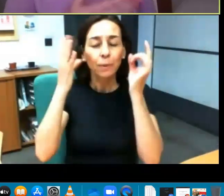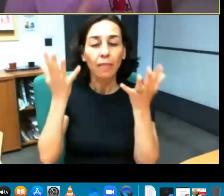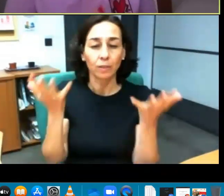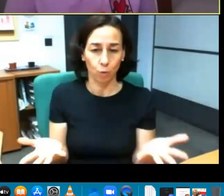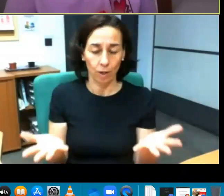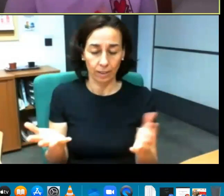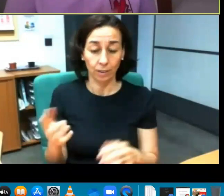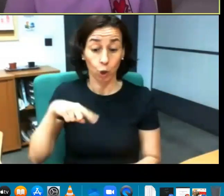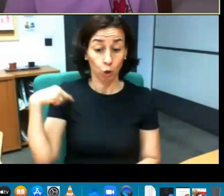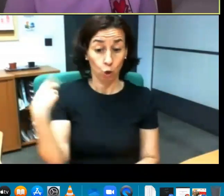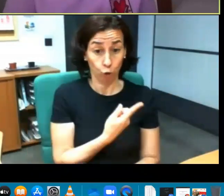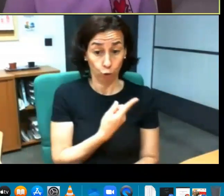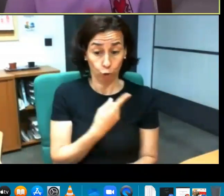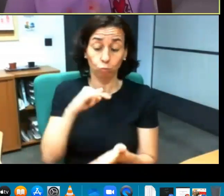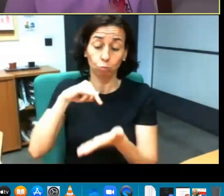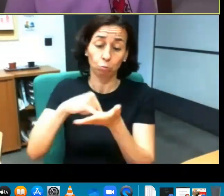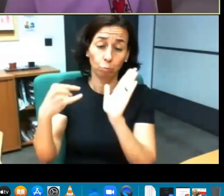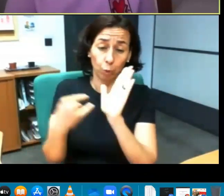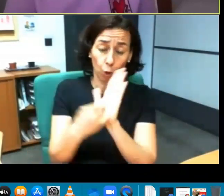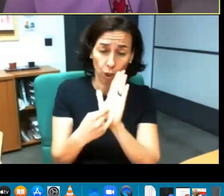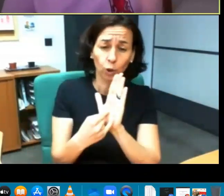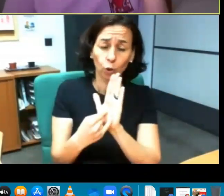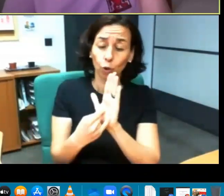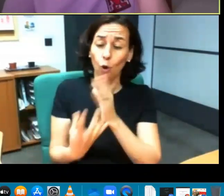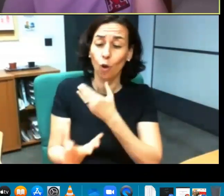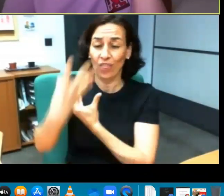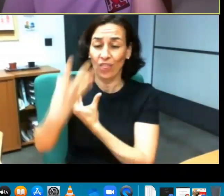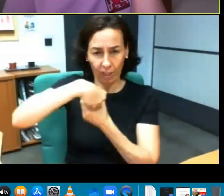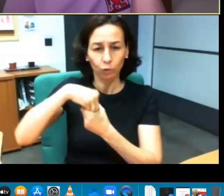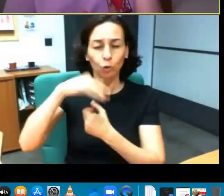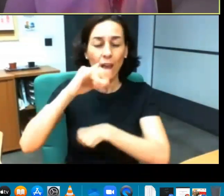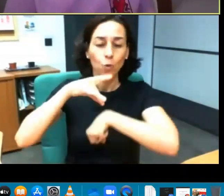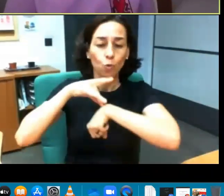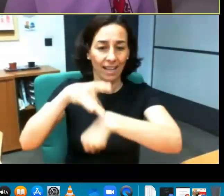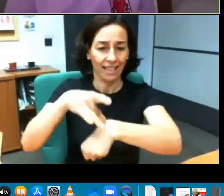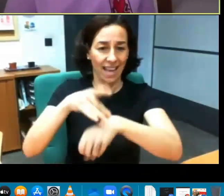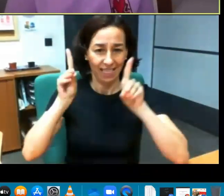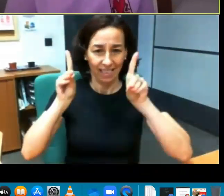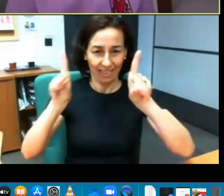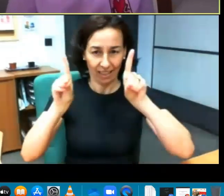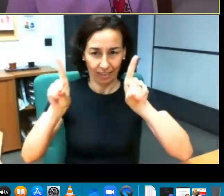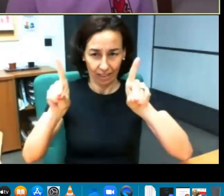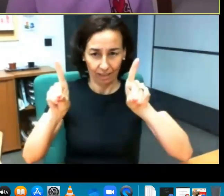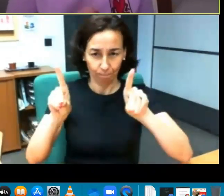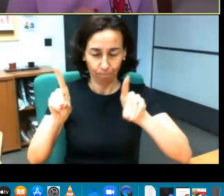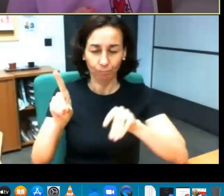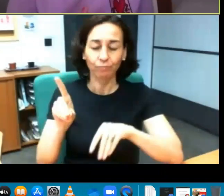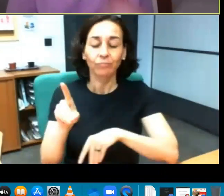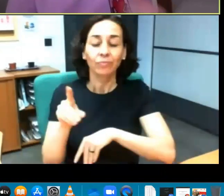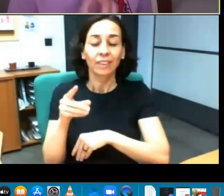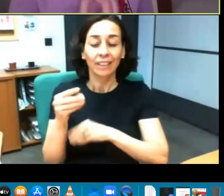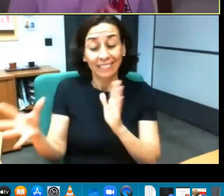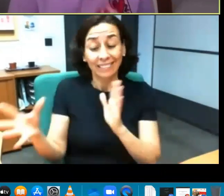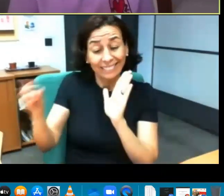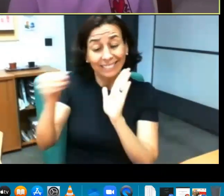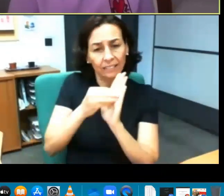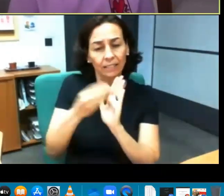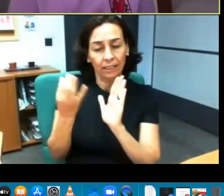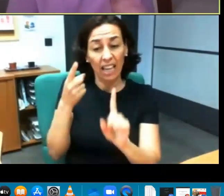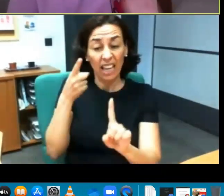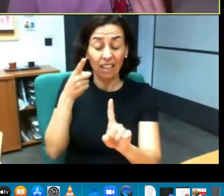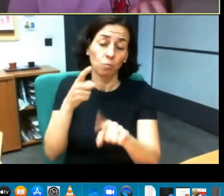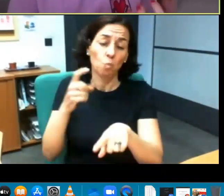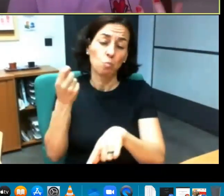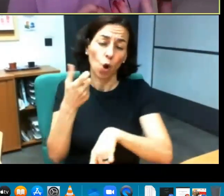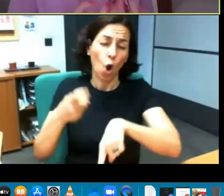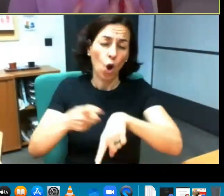de un proyecto como de otro, una guía didáctica donde se recogen de manera inicial un poco todas las características que os comentaba anteriormente